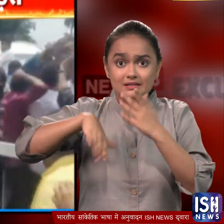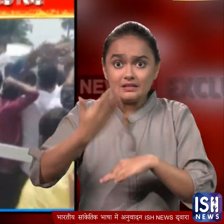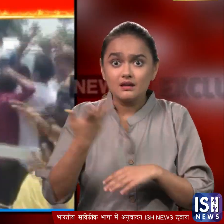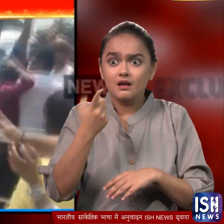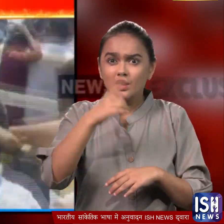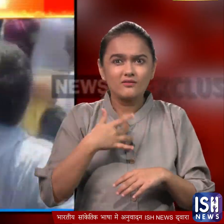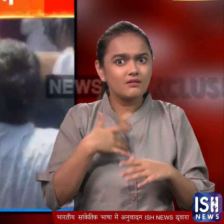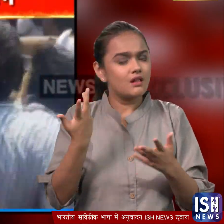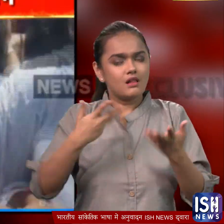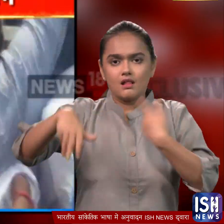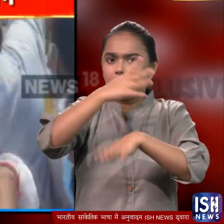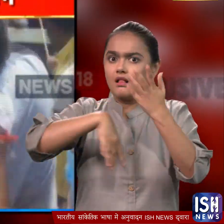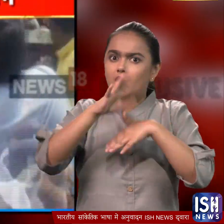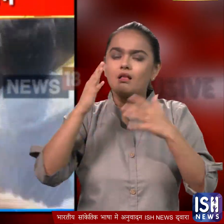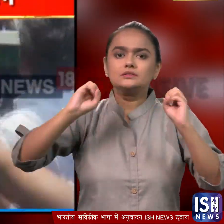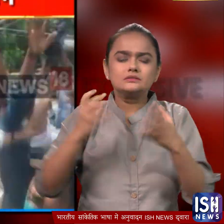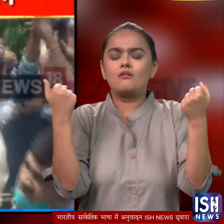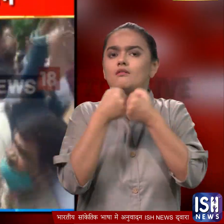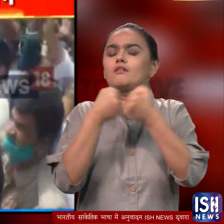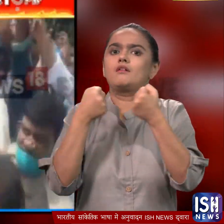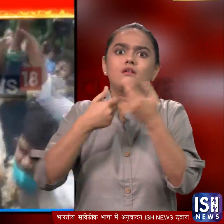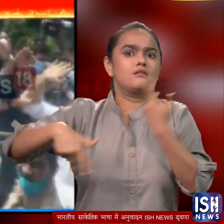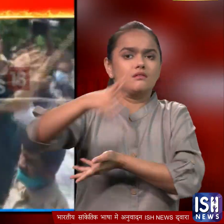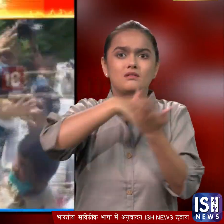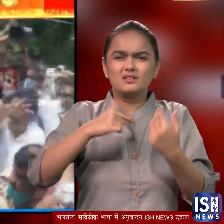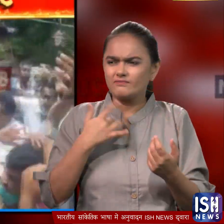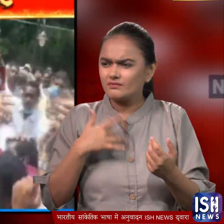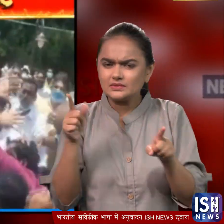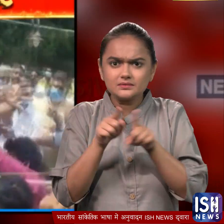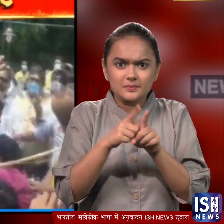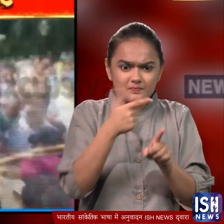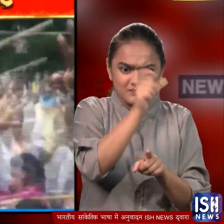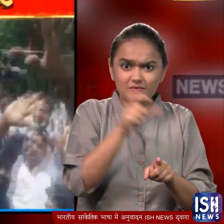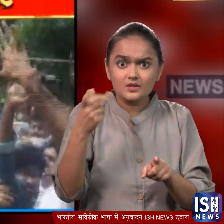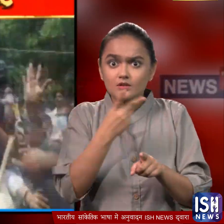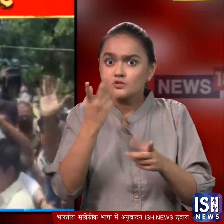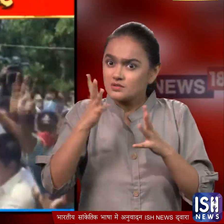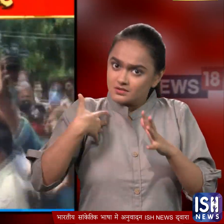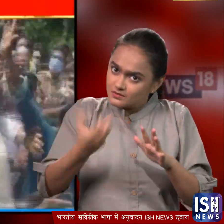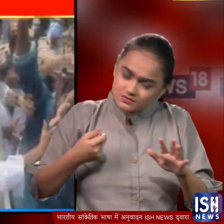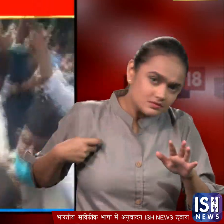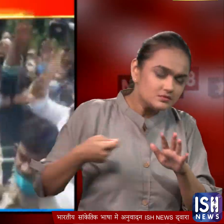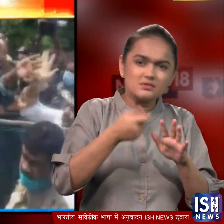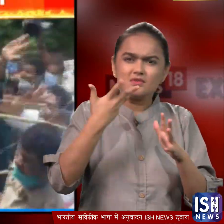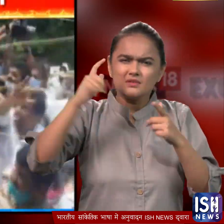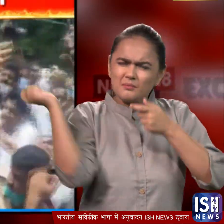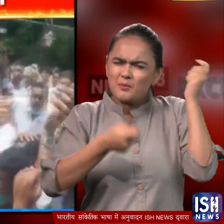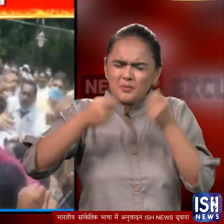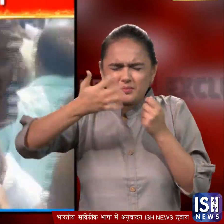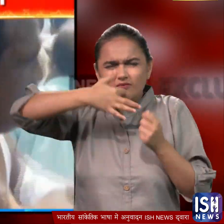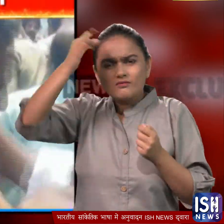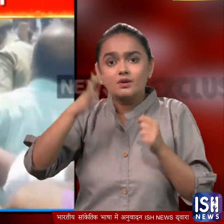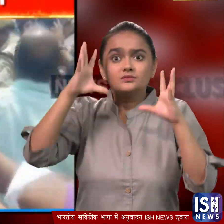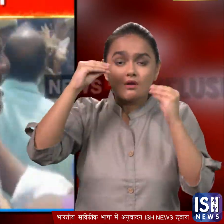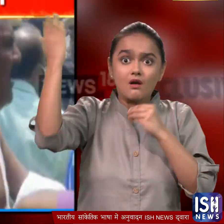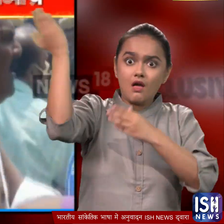इसके बाद तो समझिए कि वो इलाका अखाड़े में तब्दील हो गया। ऐसा लगा कि दोनों दलों के कार्यकर्ता एक दूसरे के खून के प्यासे हो गए हों। इतनी लाठियां भांजी